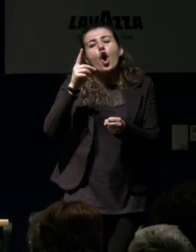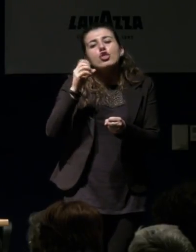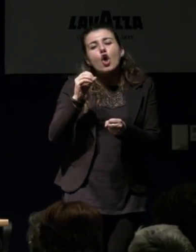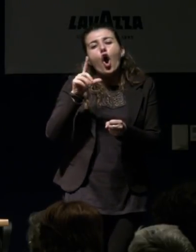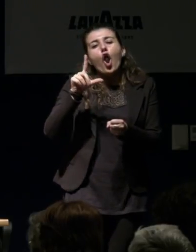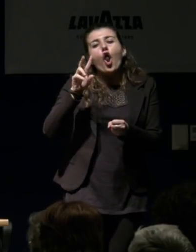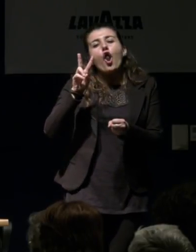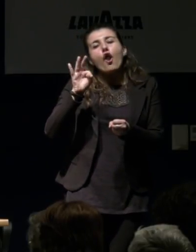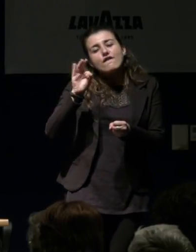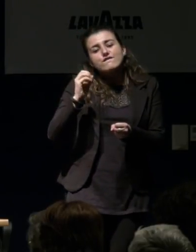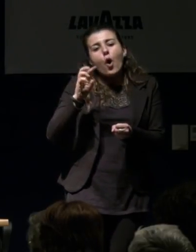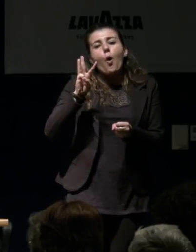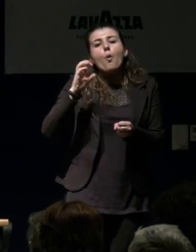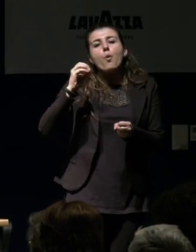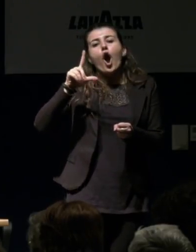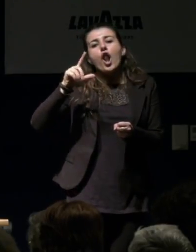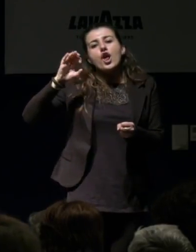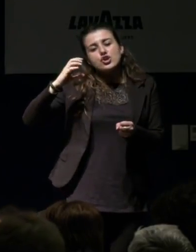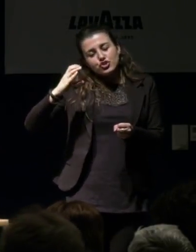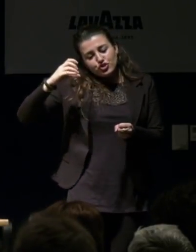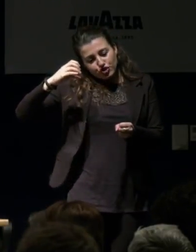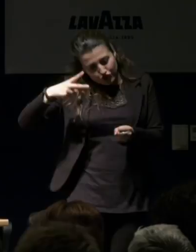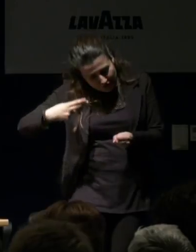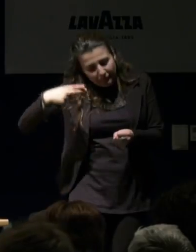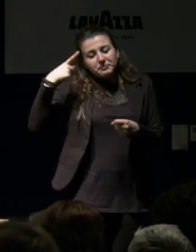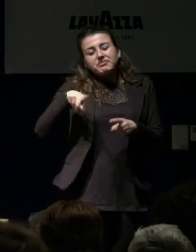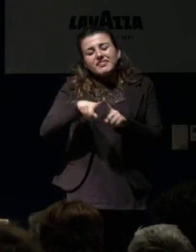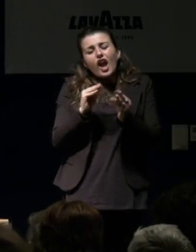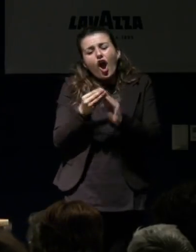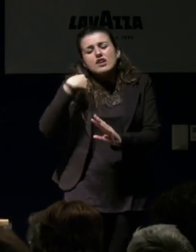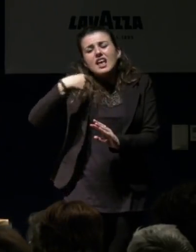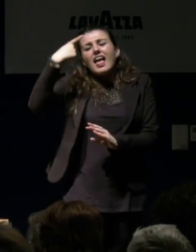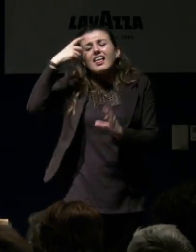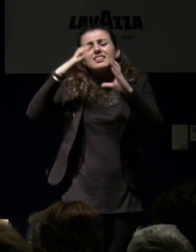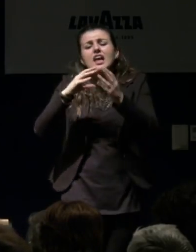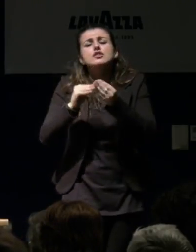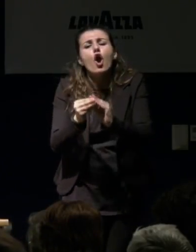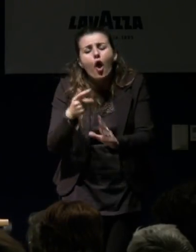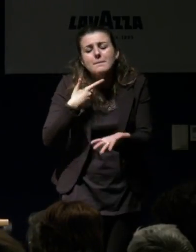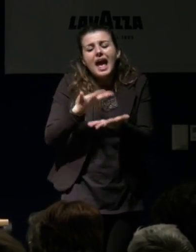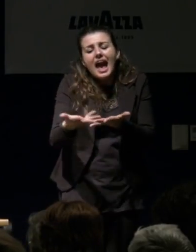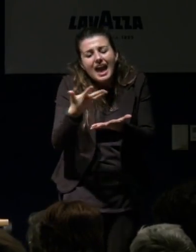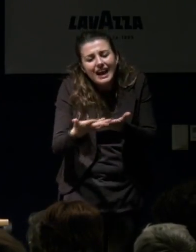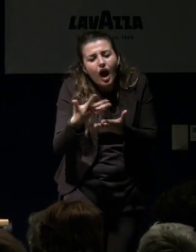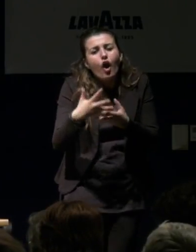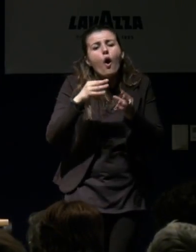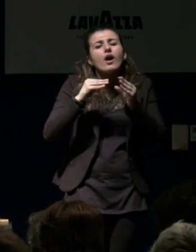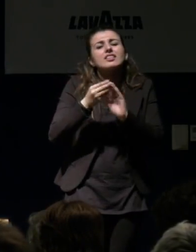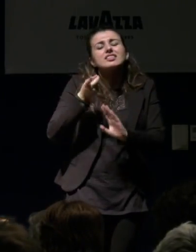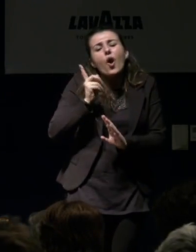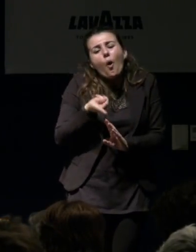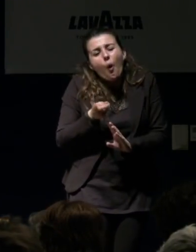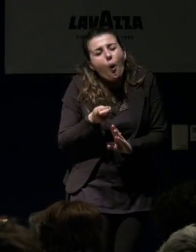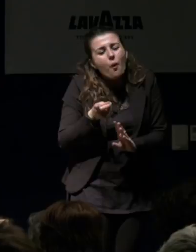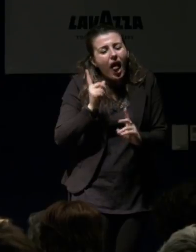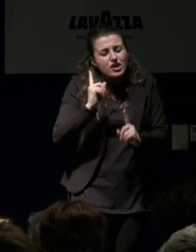nell'antologia curata da alberto rollo che cosa in testa con un racconto che avrebbe dovuto essere secondo quanto lui stesso